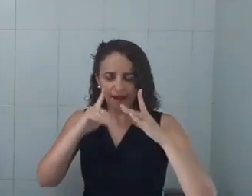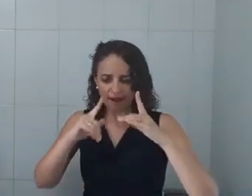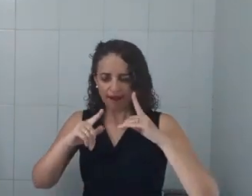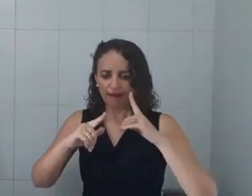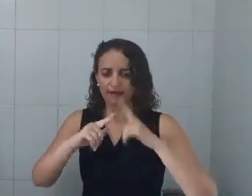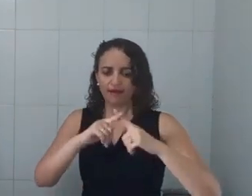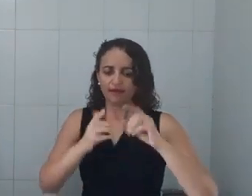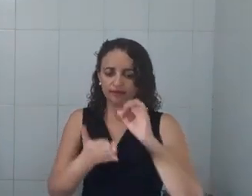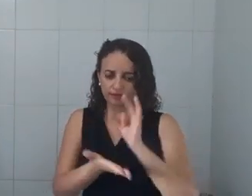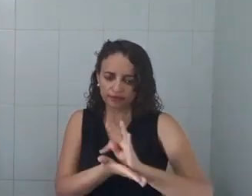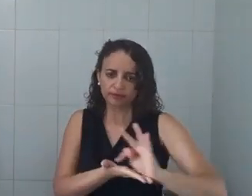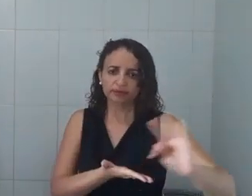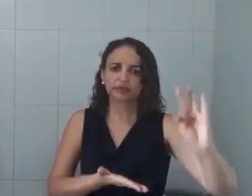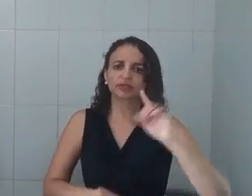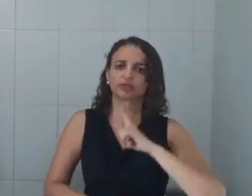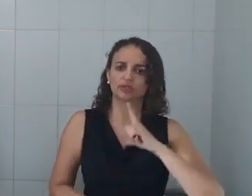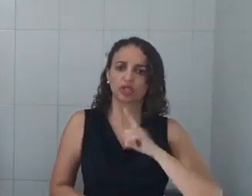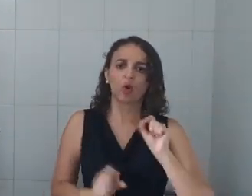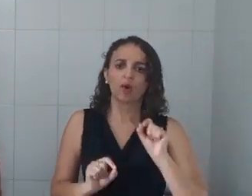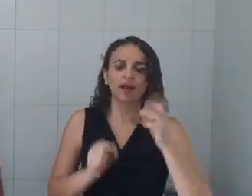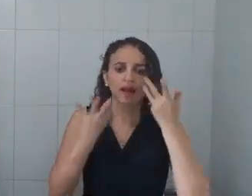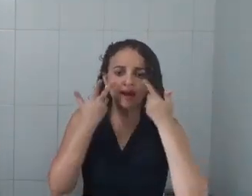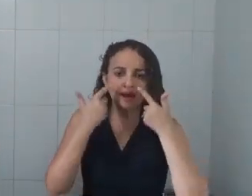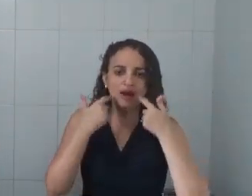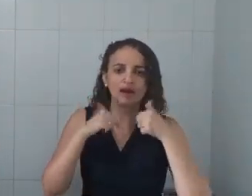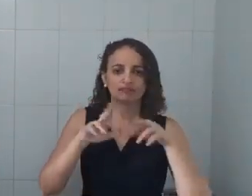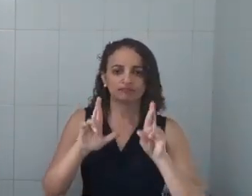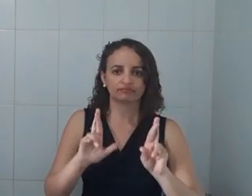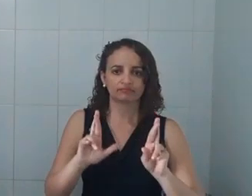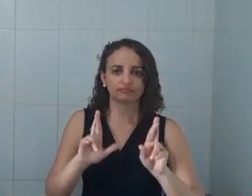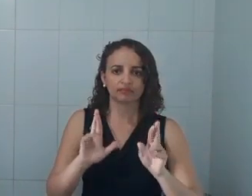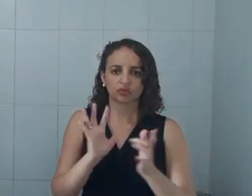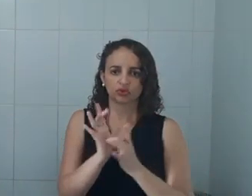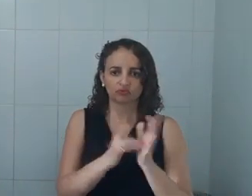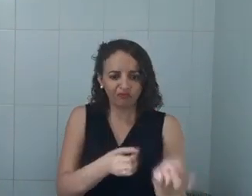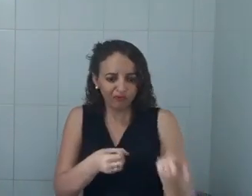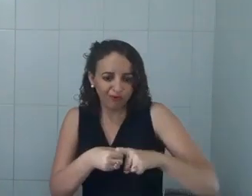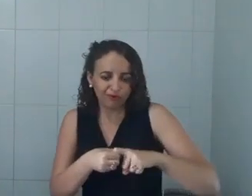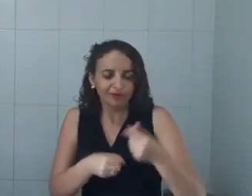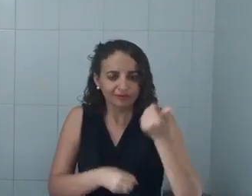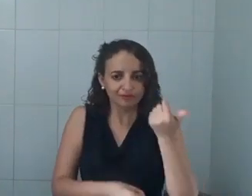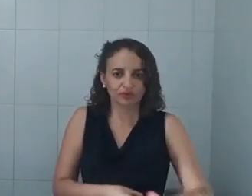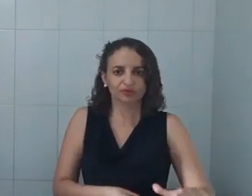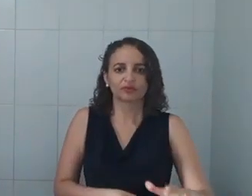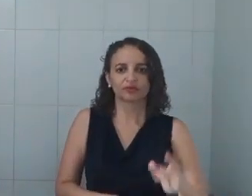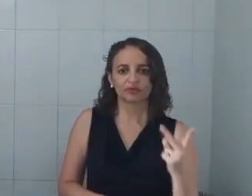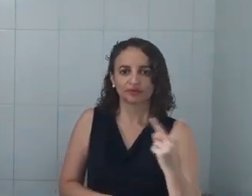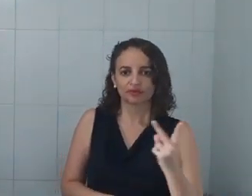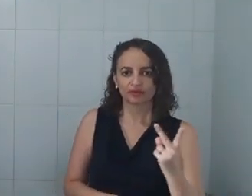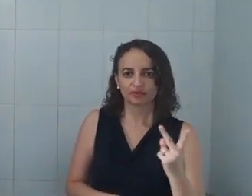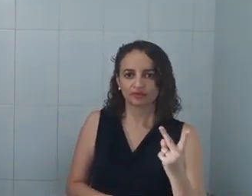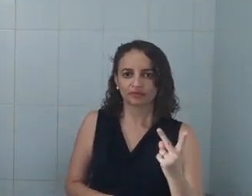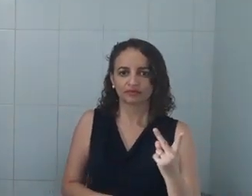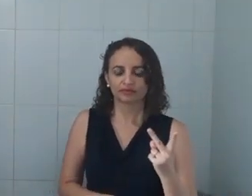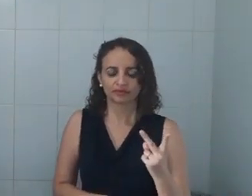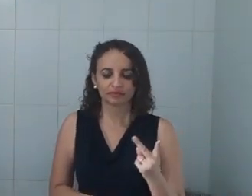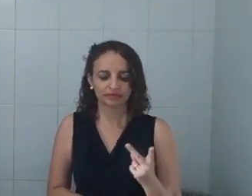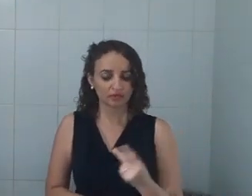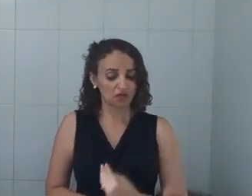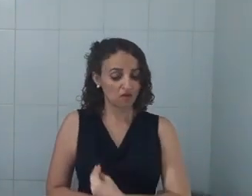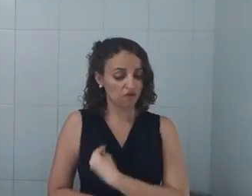tinha essa esperança na segunda vinda de Cristo. Nós precisamos ter essa